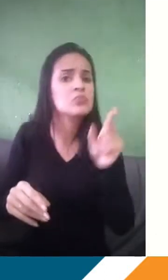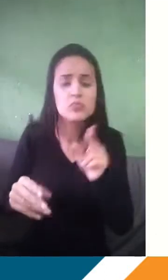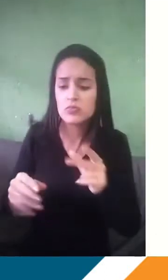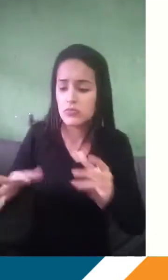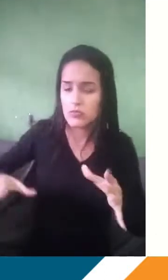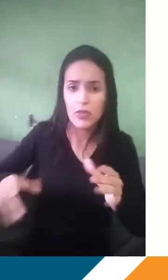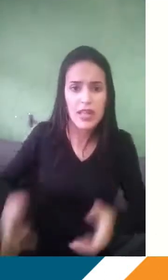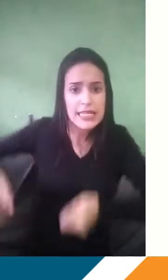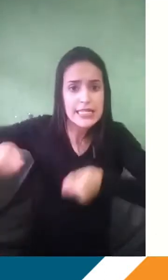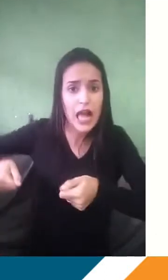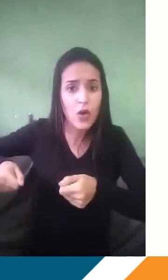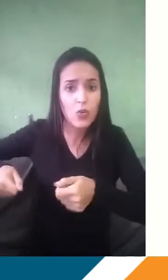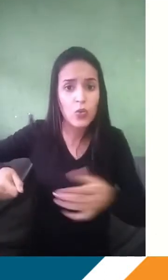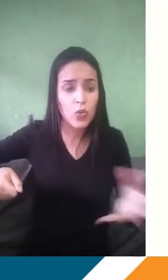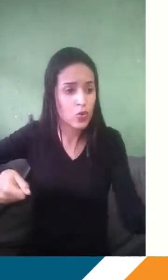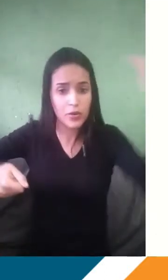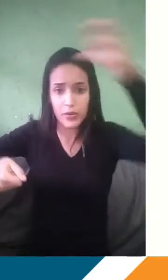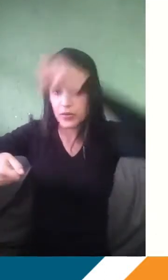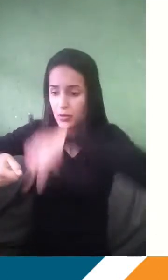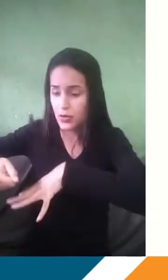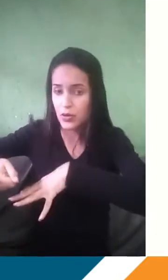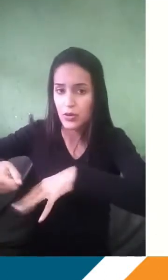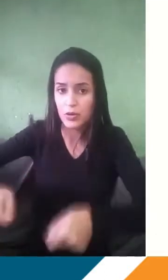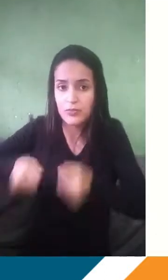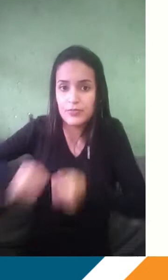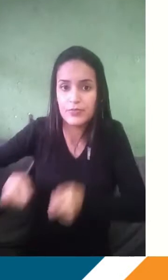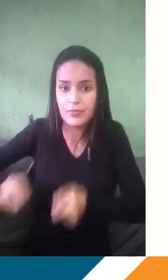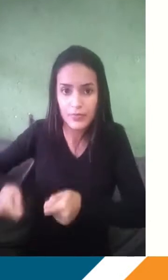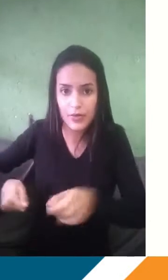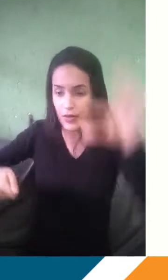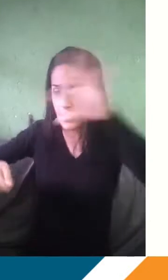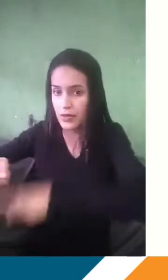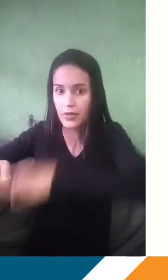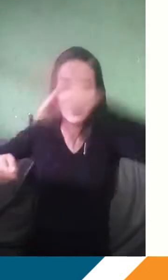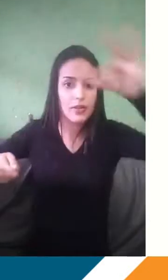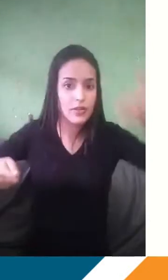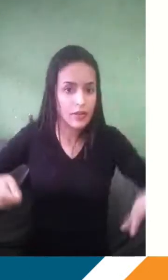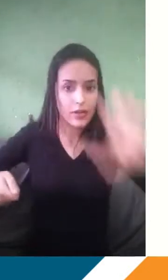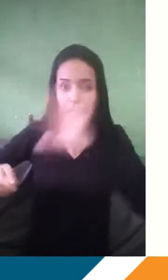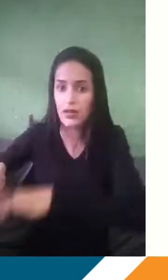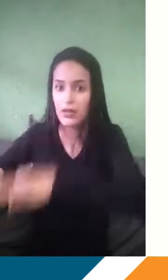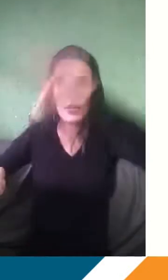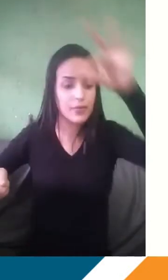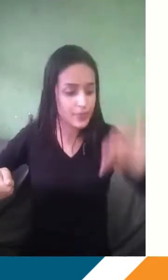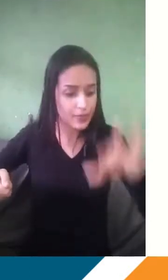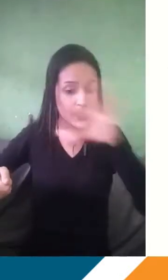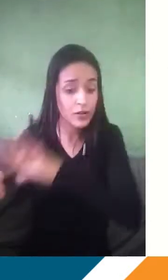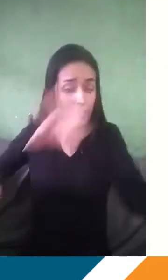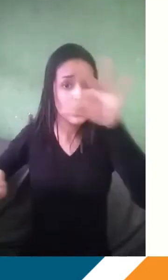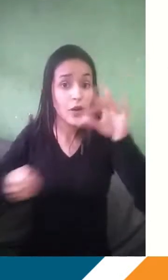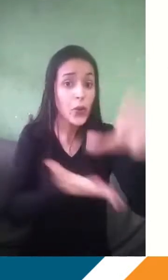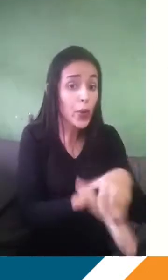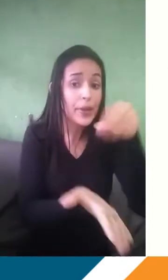Agite suavemente. Tire em seguida cada pedaço um após o outro. Copie conscienciosamente, na